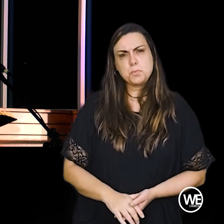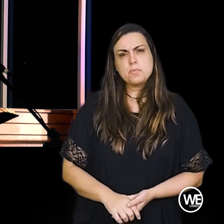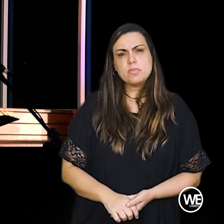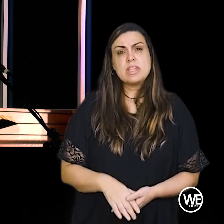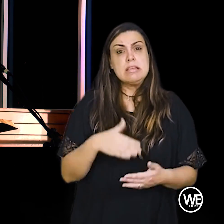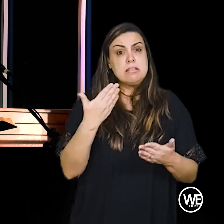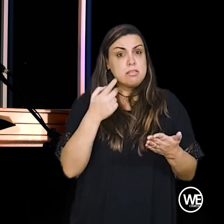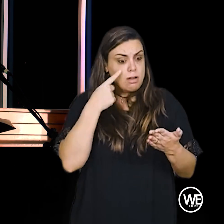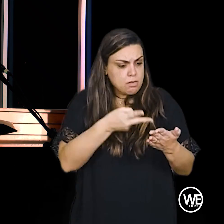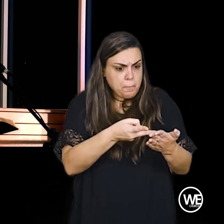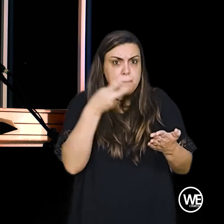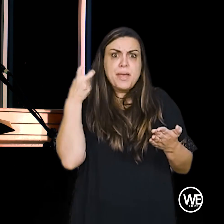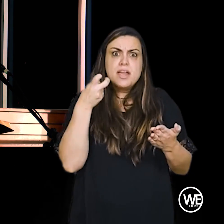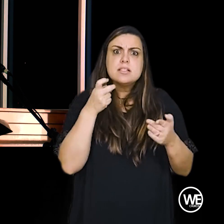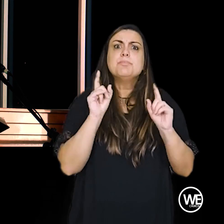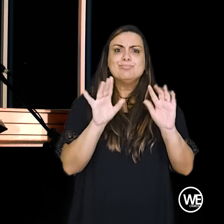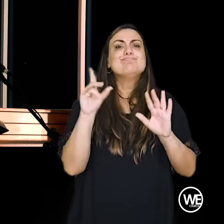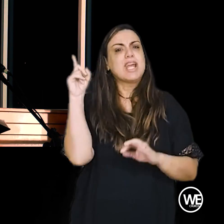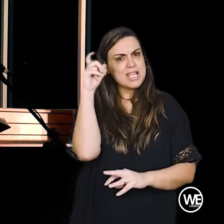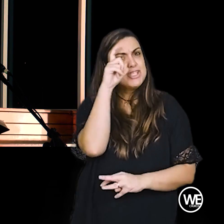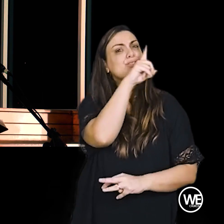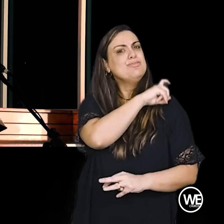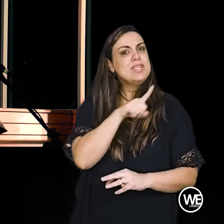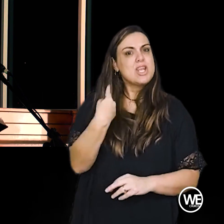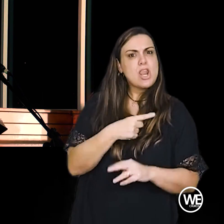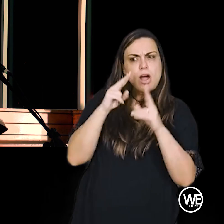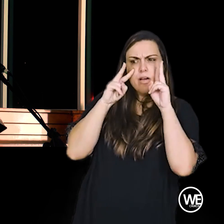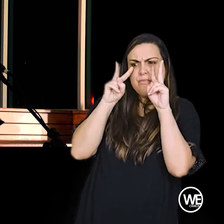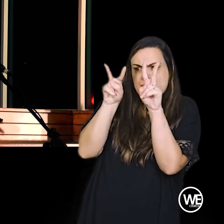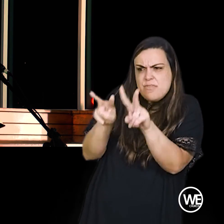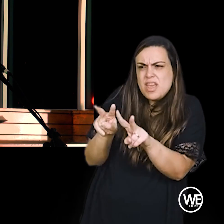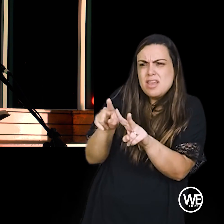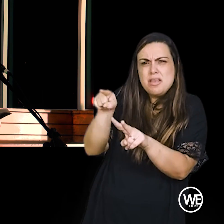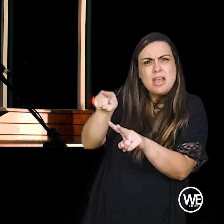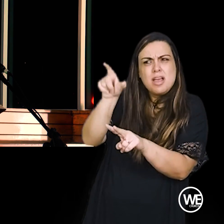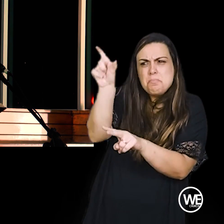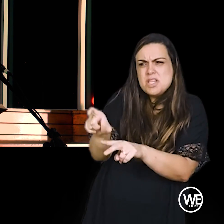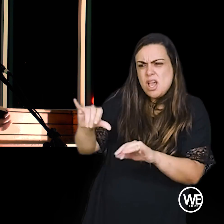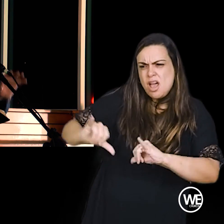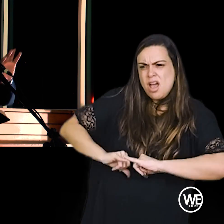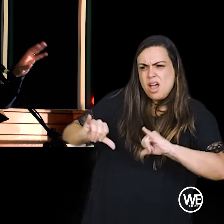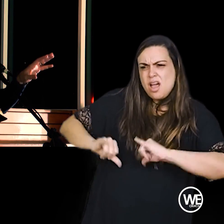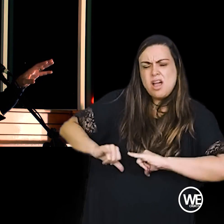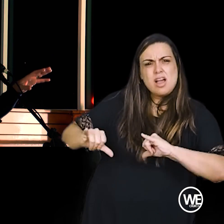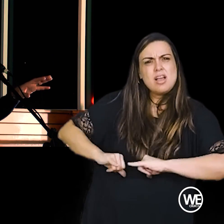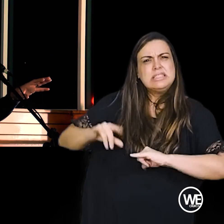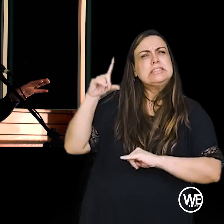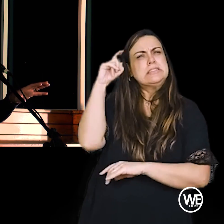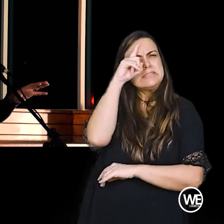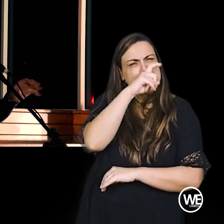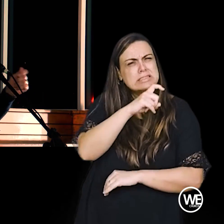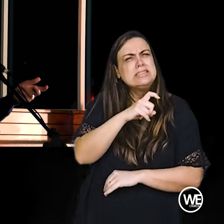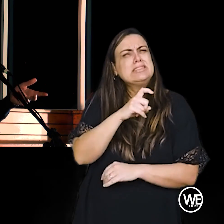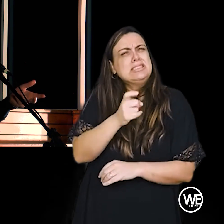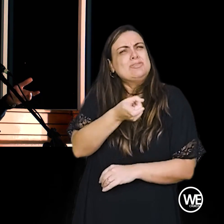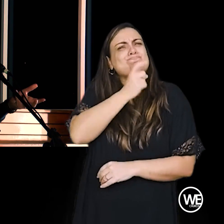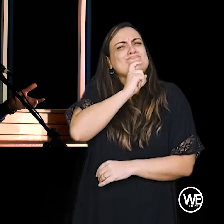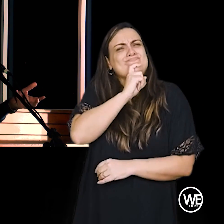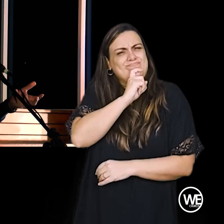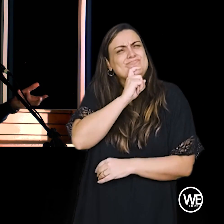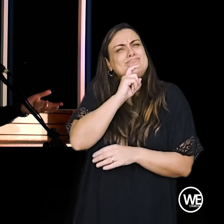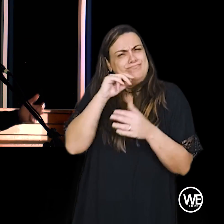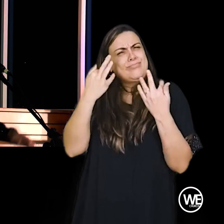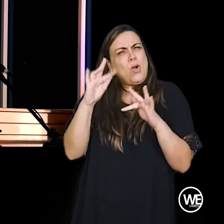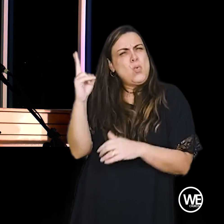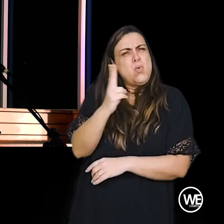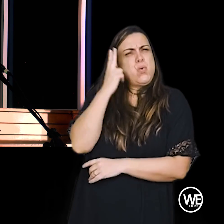E olhando para esse texto, eu percebo que é muito difícil olhar para o sofrimento do outro. É duro quando a gente passa por alguém e percebe que ele